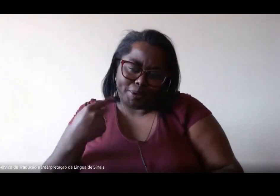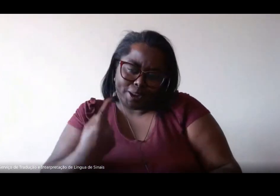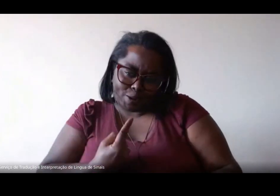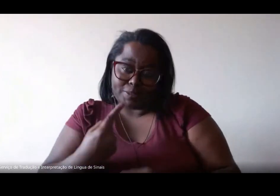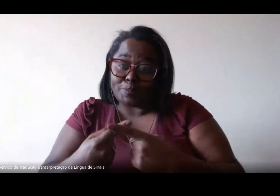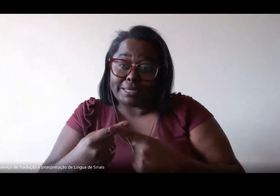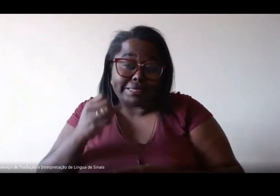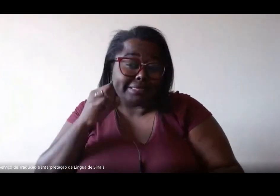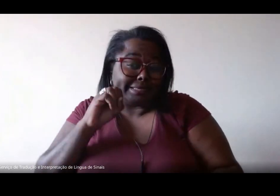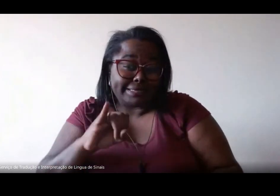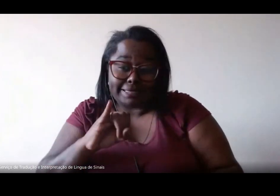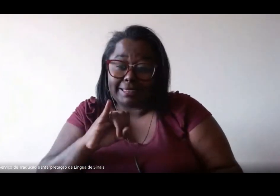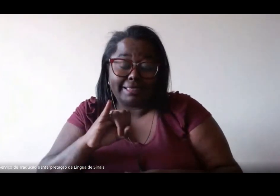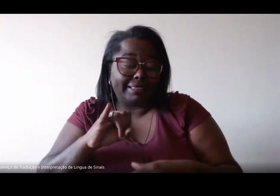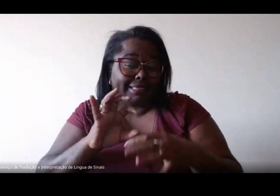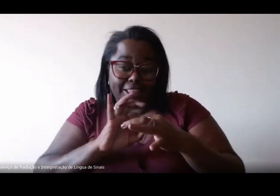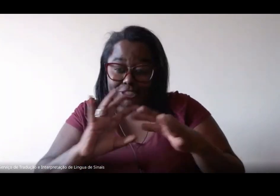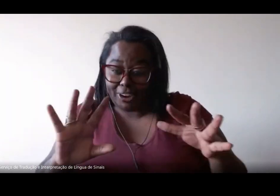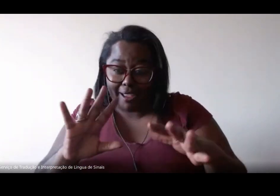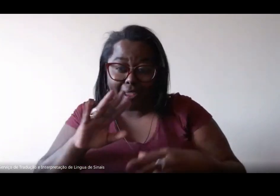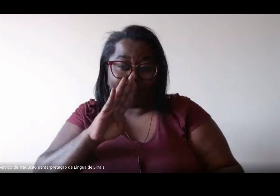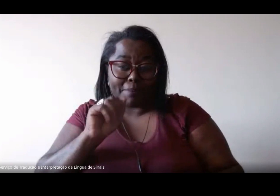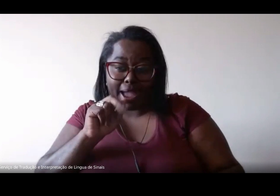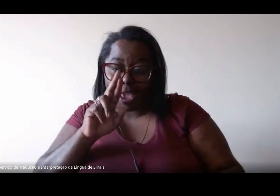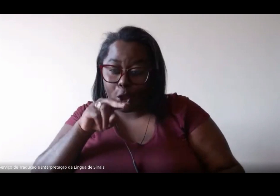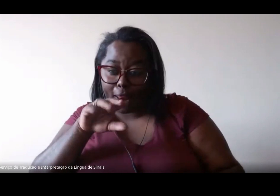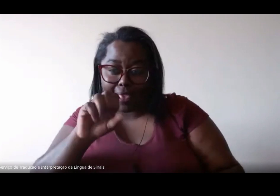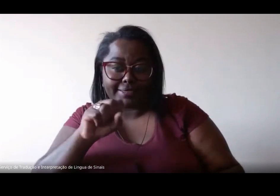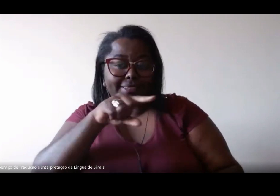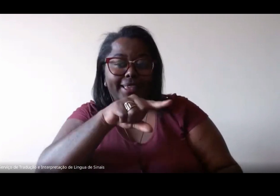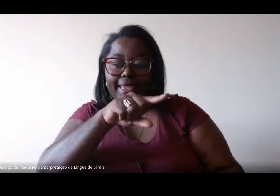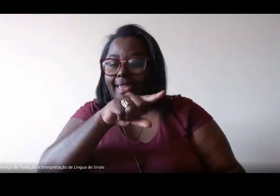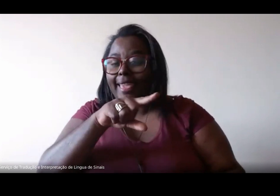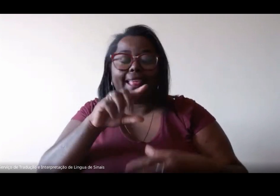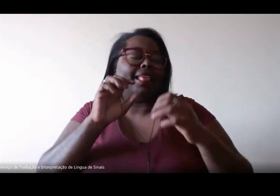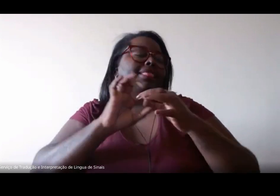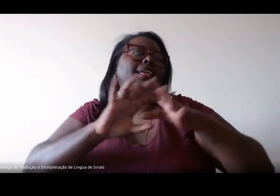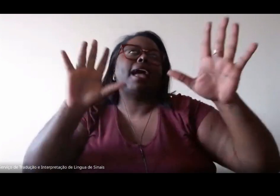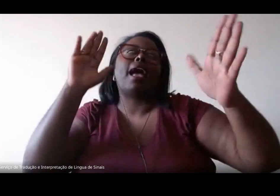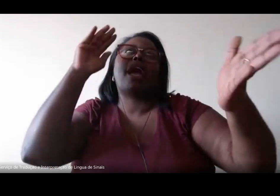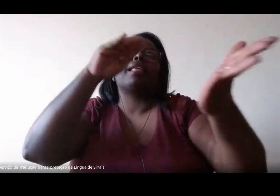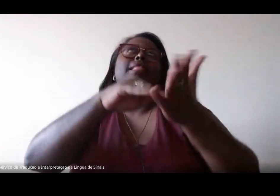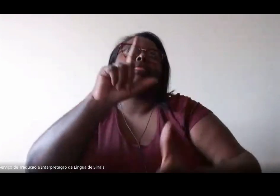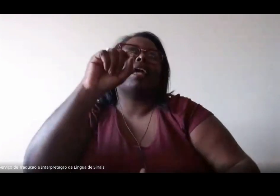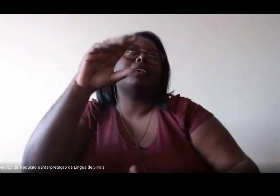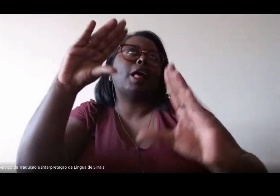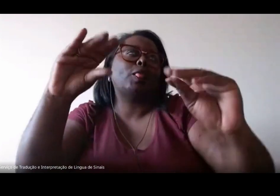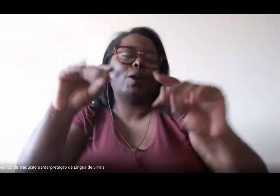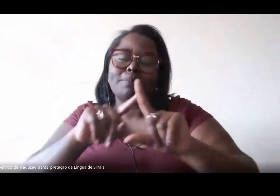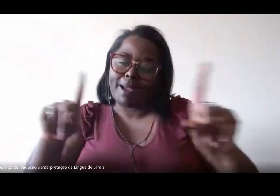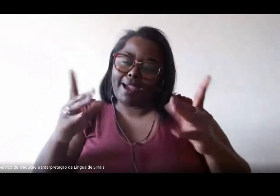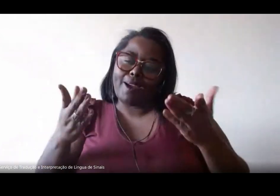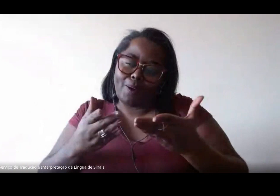dependesse do Baronas e do Ledim, falariam até às 10 da noite. Mas a gente se contenta com 4h30, né? Mais ou menos